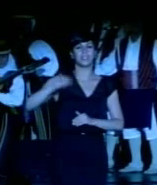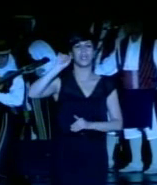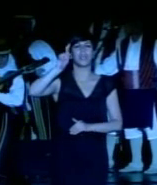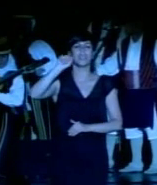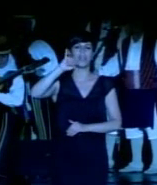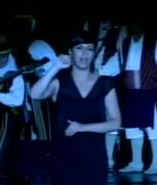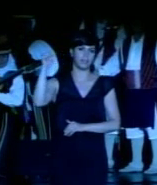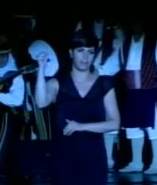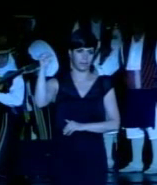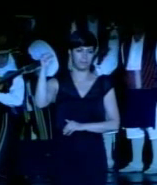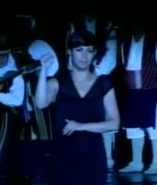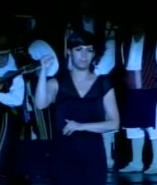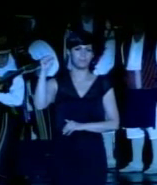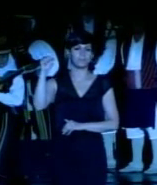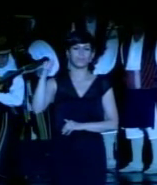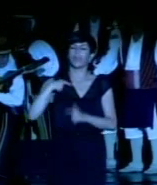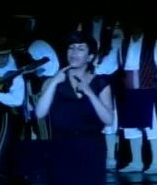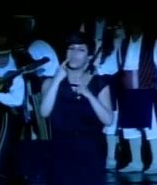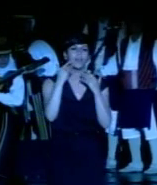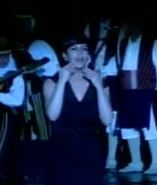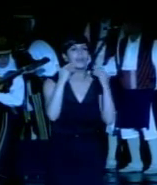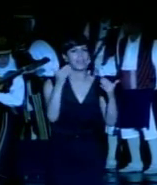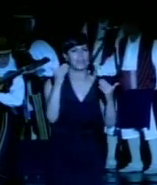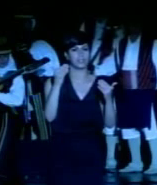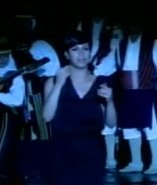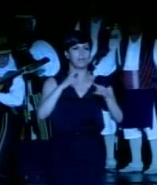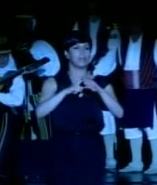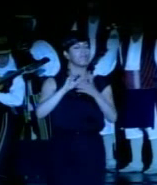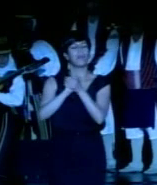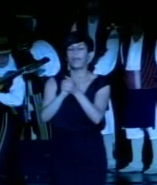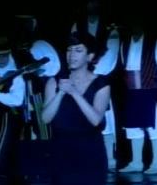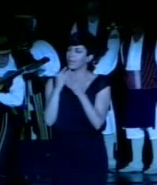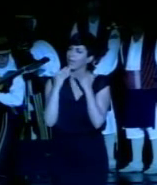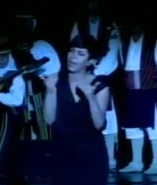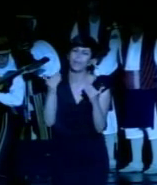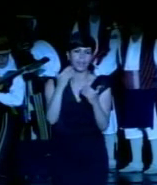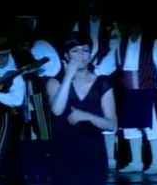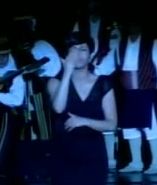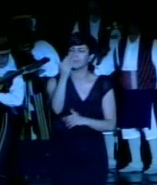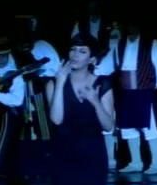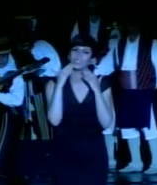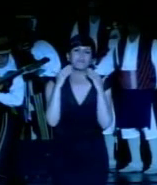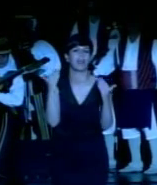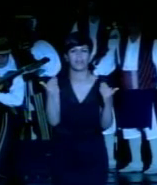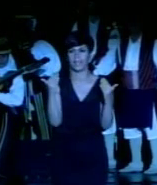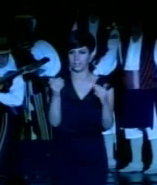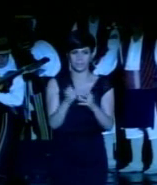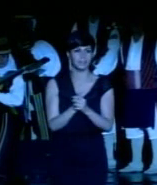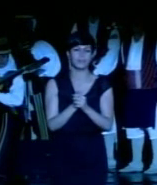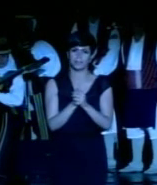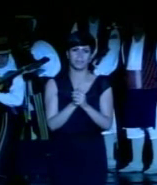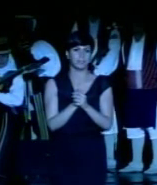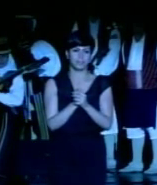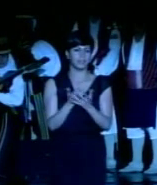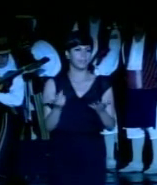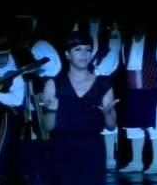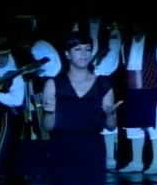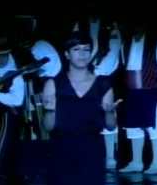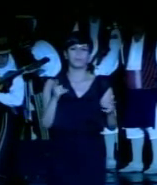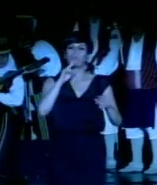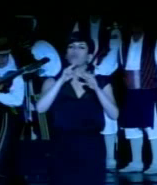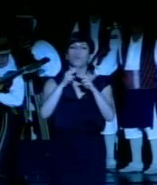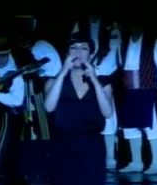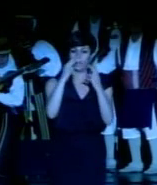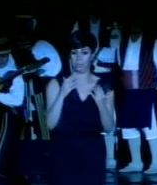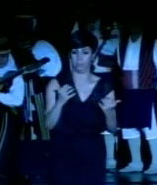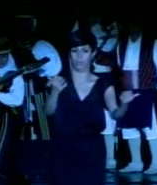Iraya, nos transmite este agradecimiento y nos felicita, de verdad, lo recibimos de corazón. Muchísimas gracias en nombre, por supuesto, del